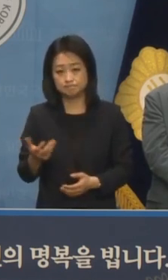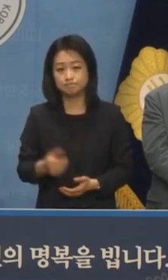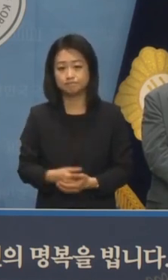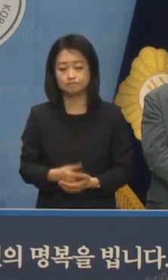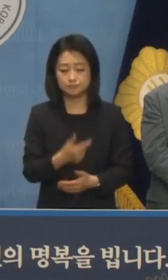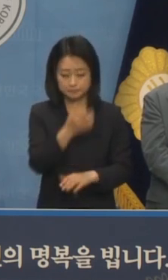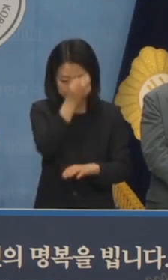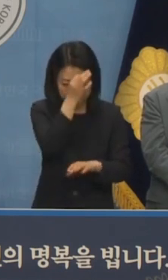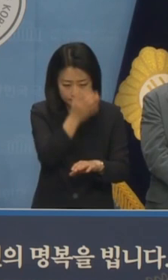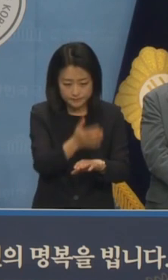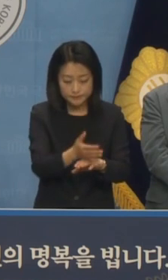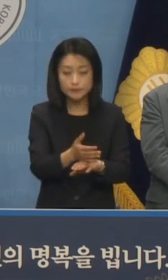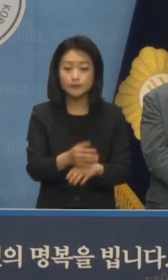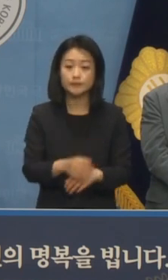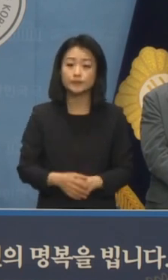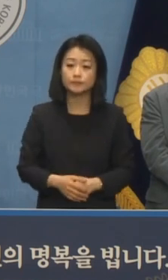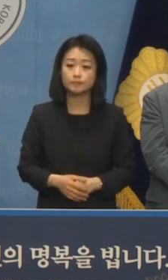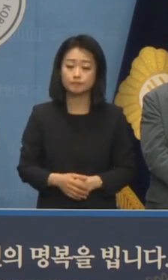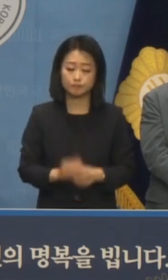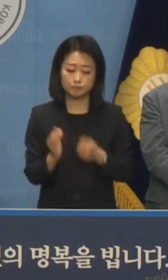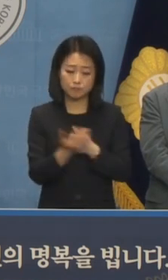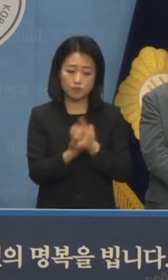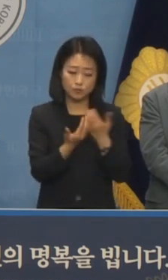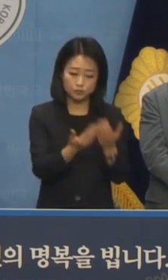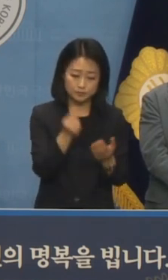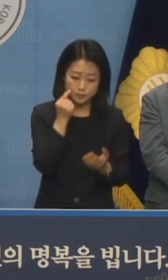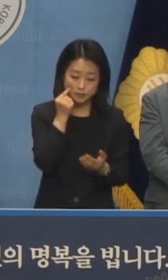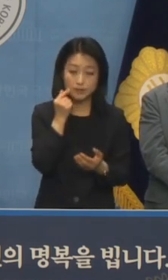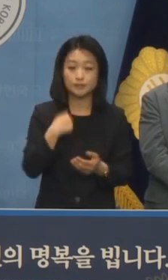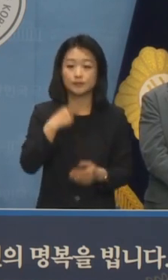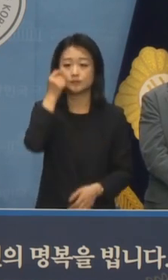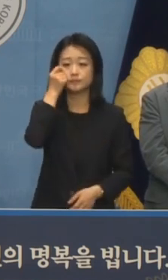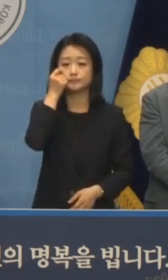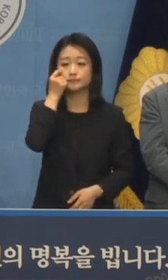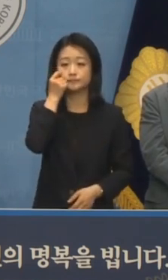너무 미안했습니다. 지켜주지 못해 너무 슬펐습니다.